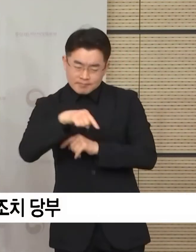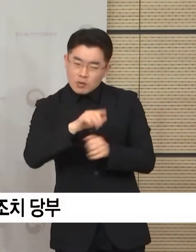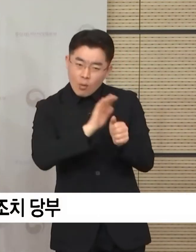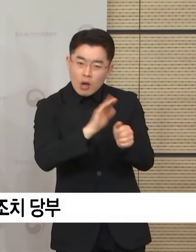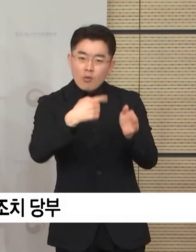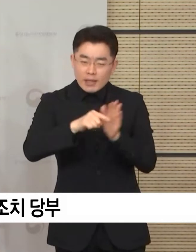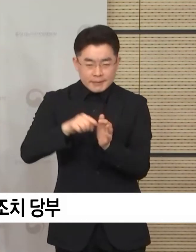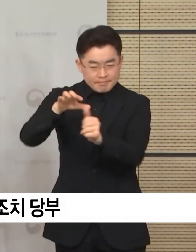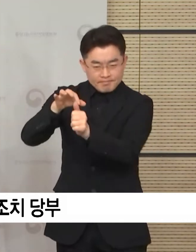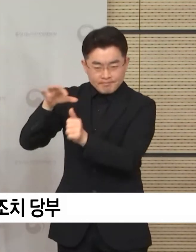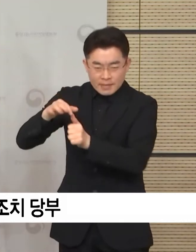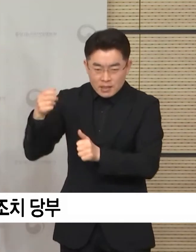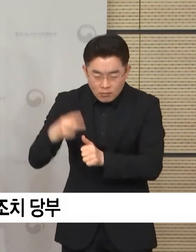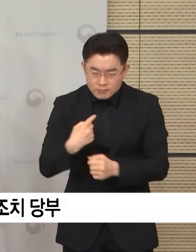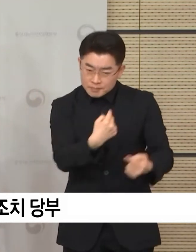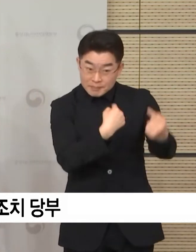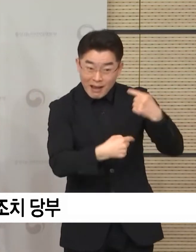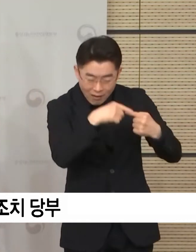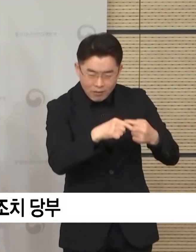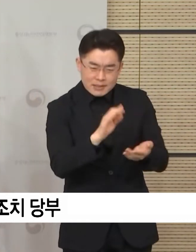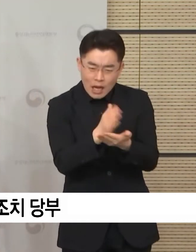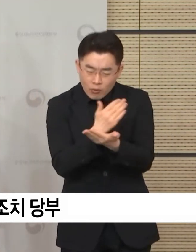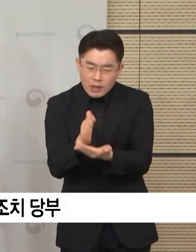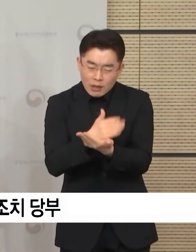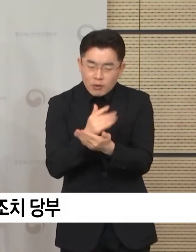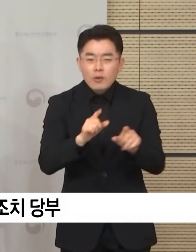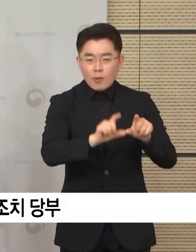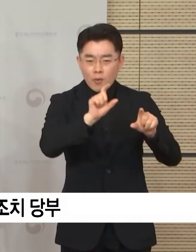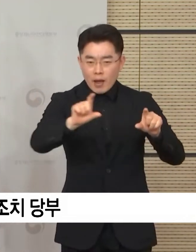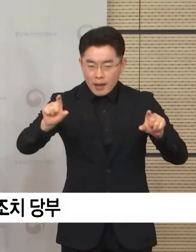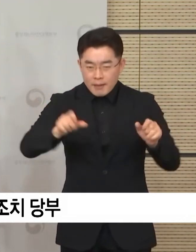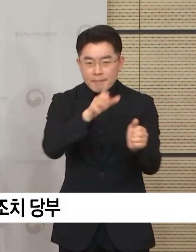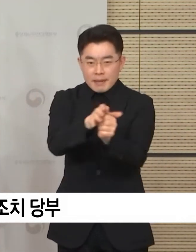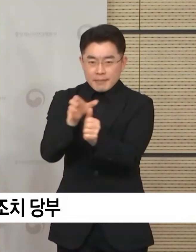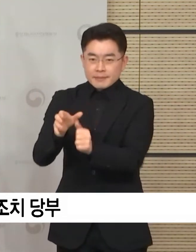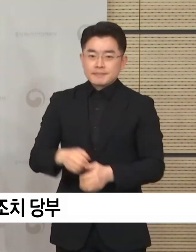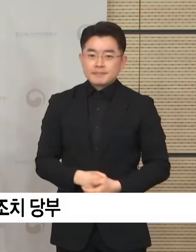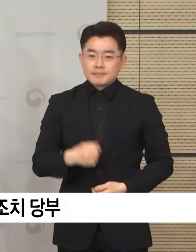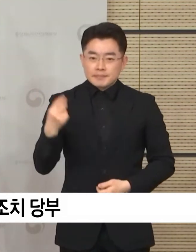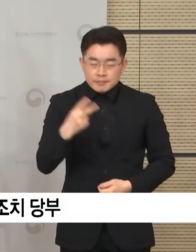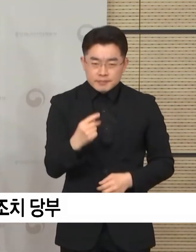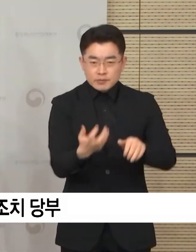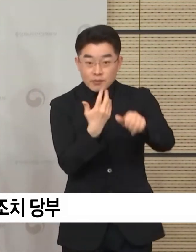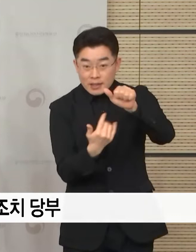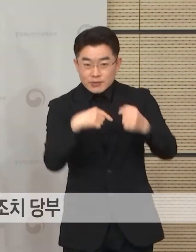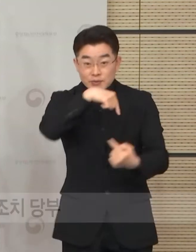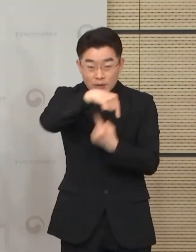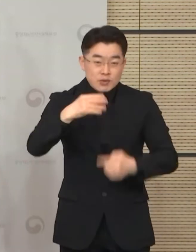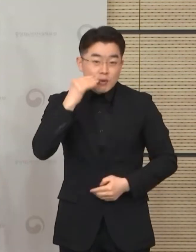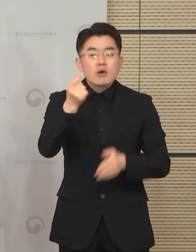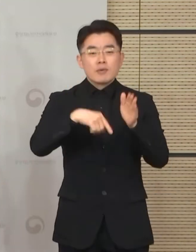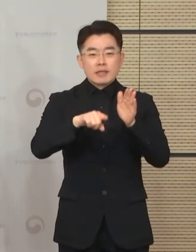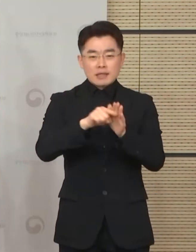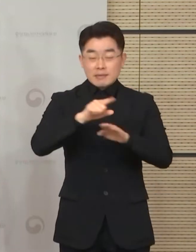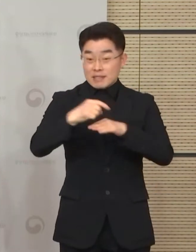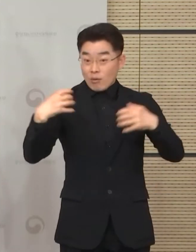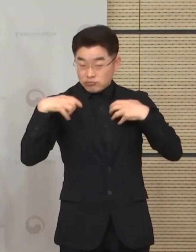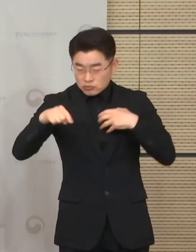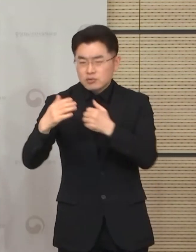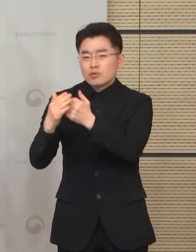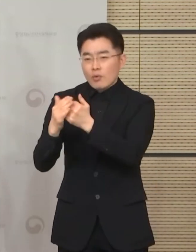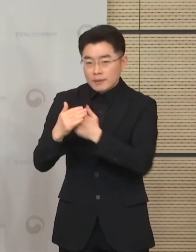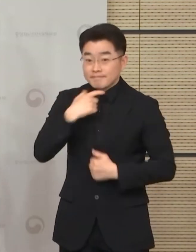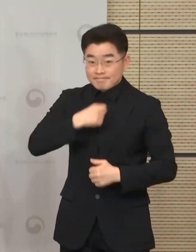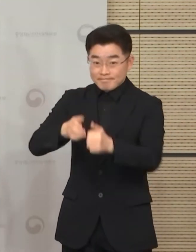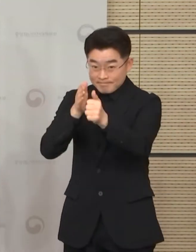권역별 수요 분 3 등 후속조치를 취할 것이며 원활한 운영이 가능하도록 지자체에서 최대한 함께 노력해